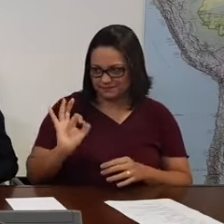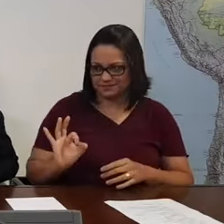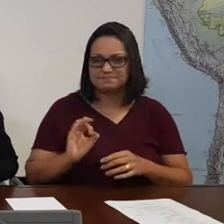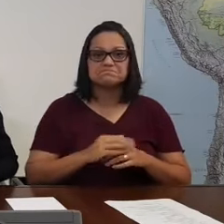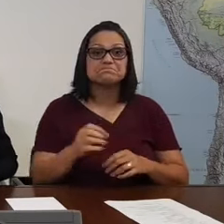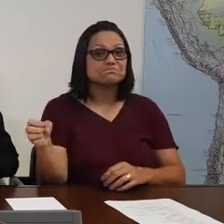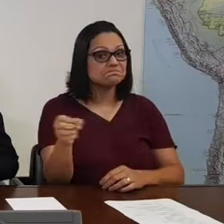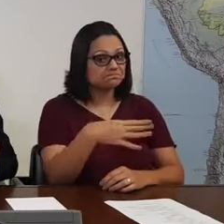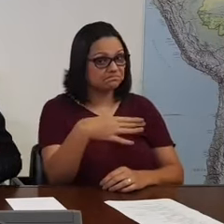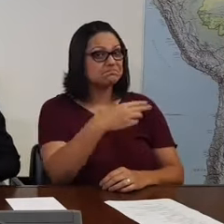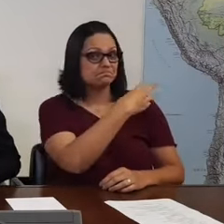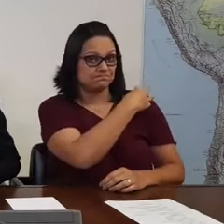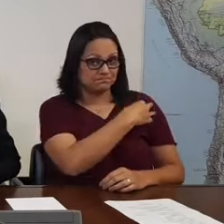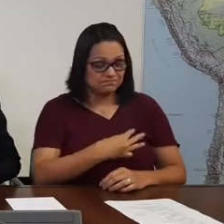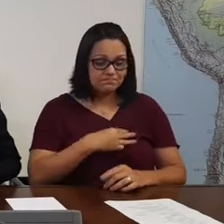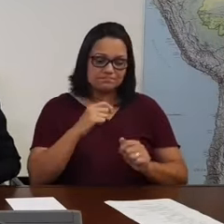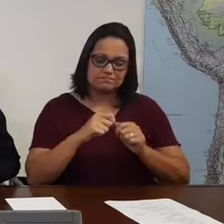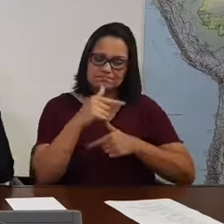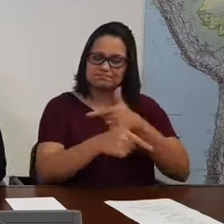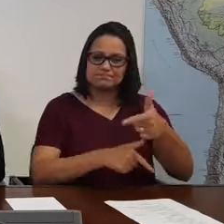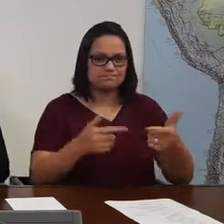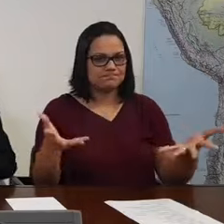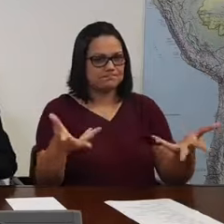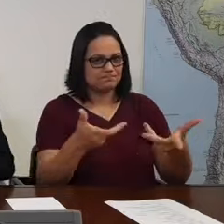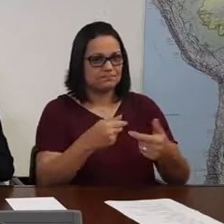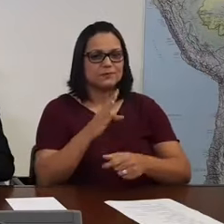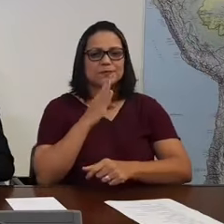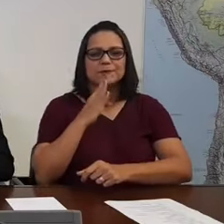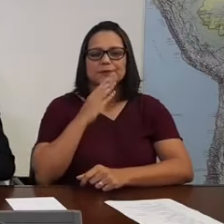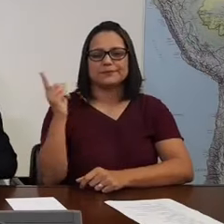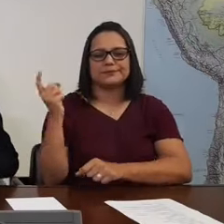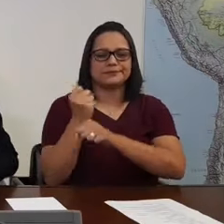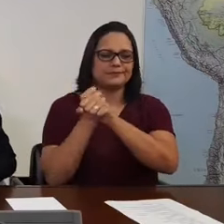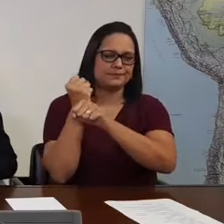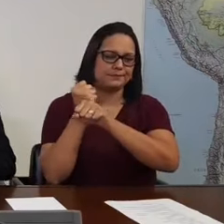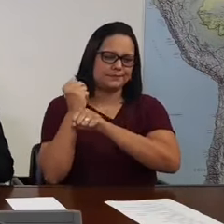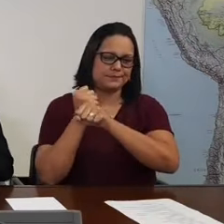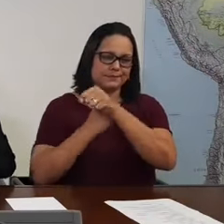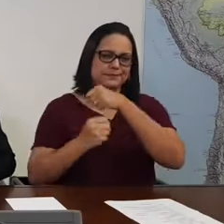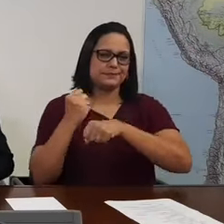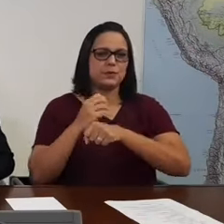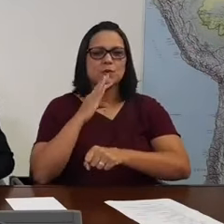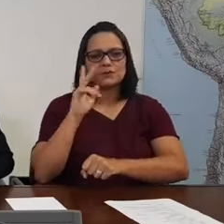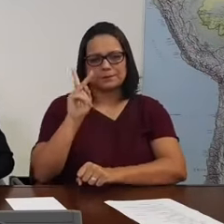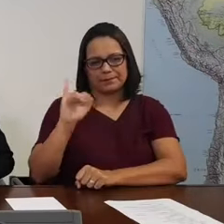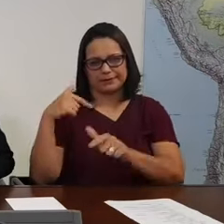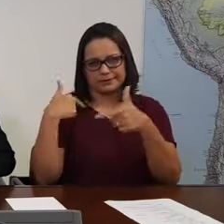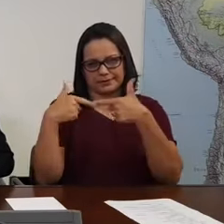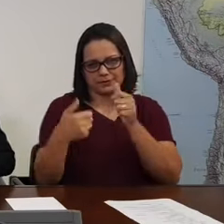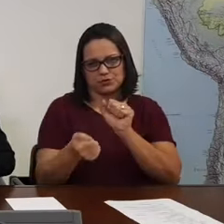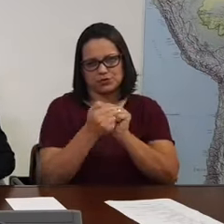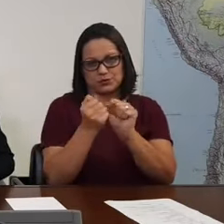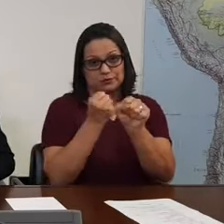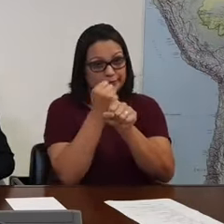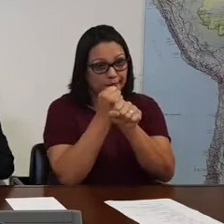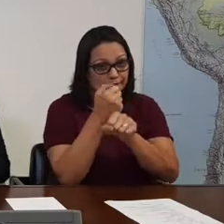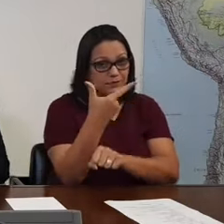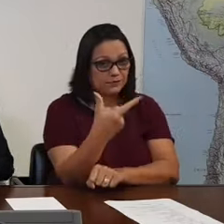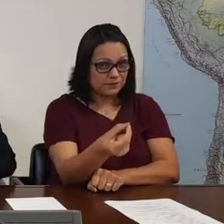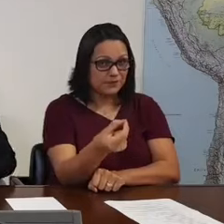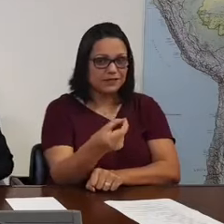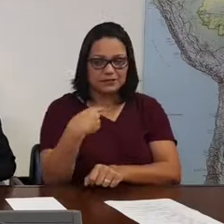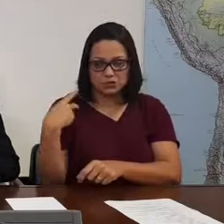Nosso novo ministro, que está fazendo um brilhante trabalho. Eu conheço há muito tempo, conheci o pai dele, trabalhou quase 20 anos comigo,